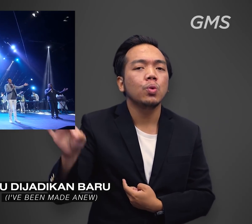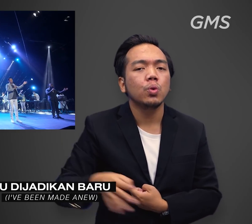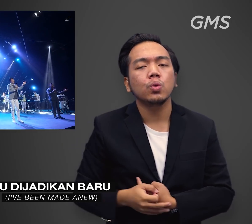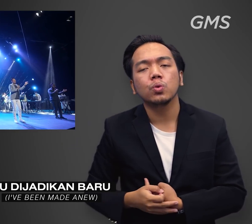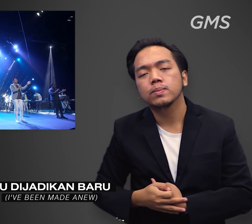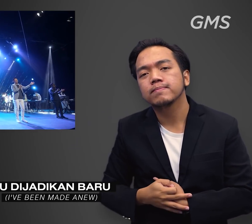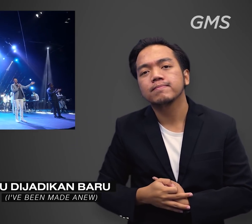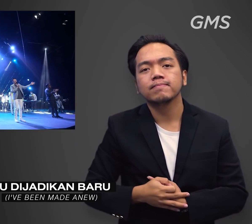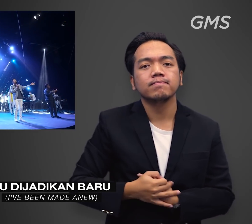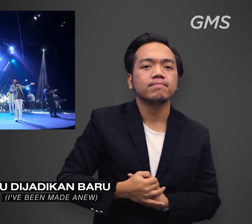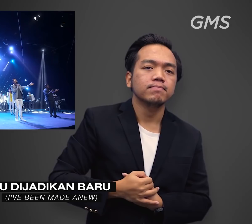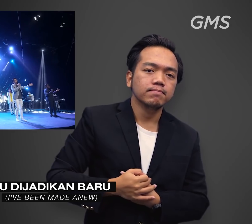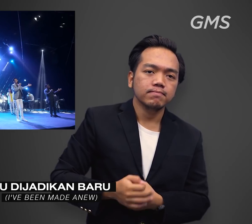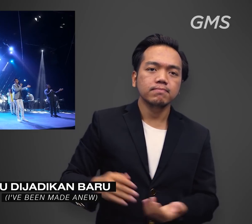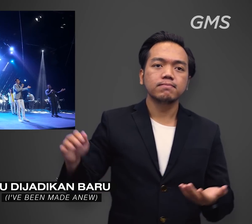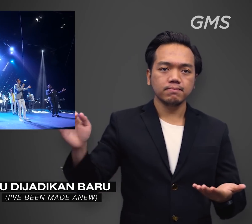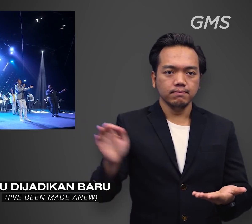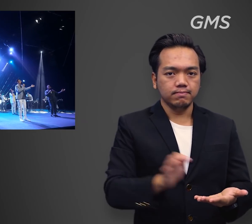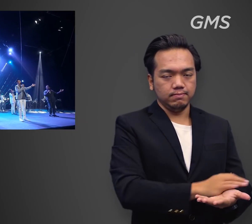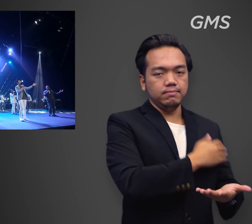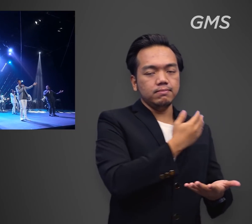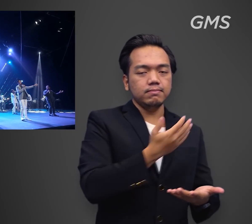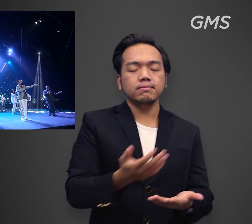dijadikan baru.